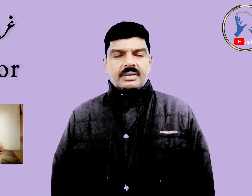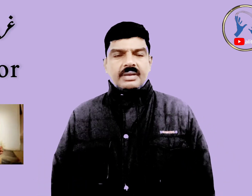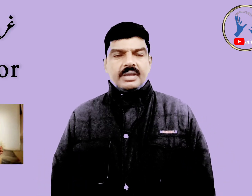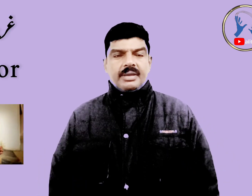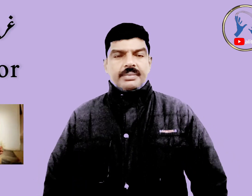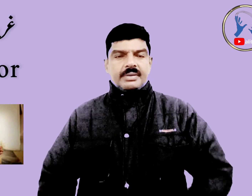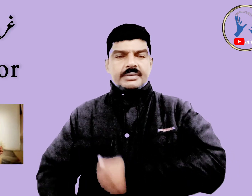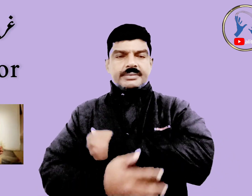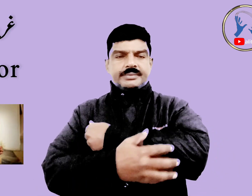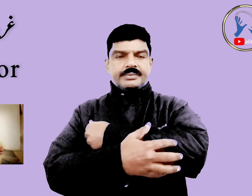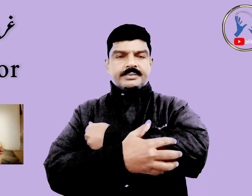गरीब।